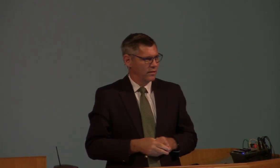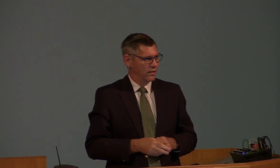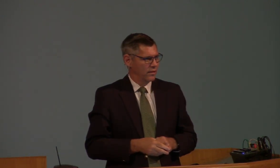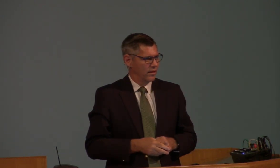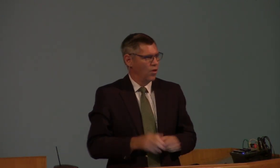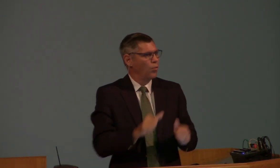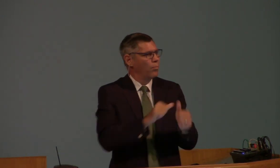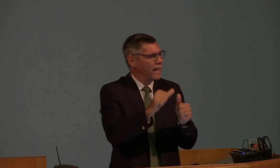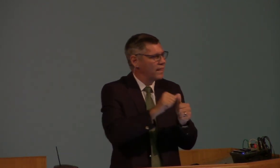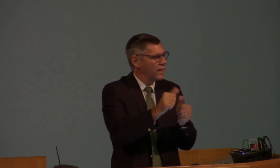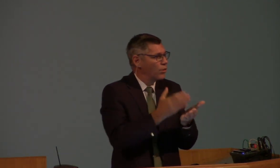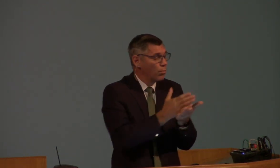om beter te boer,